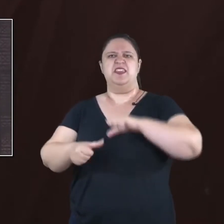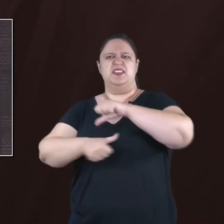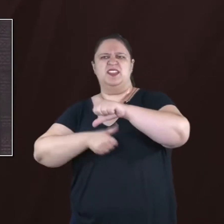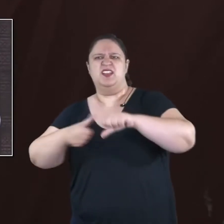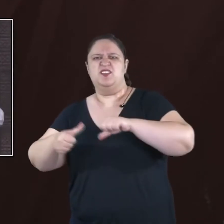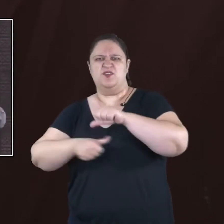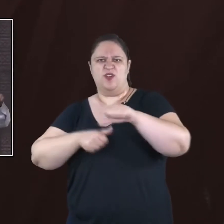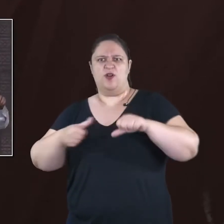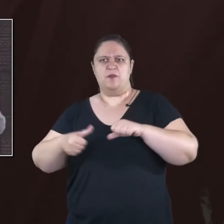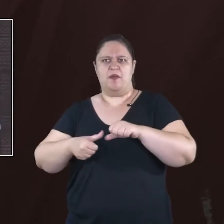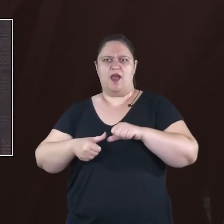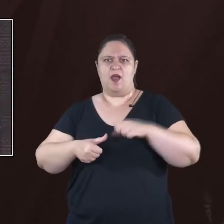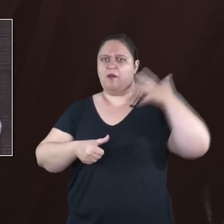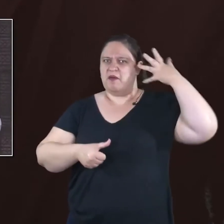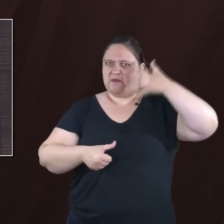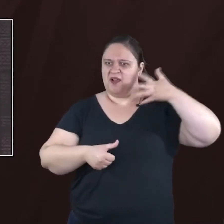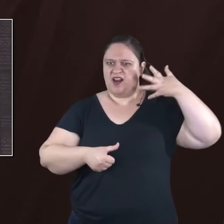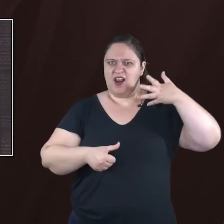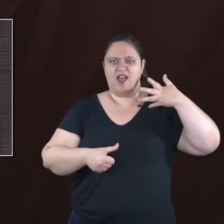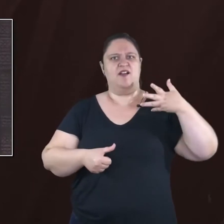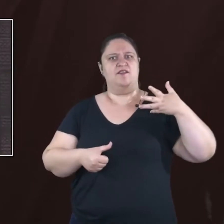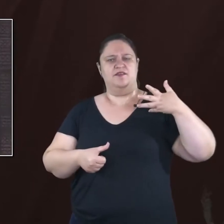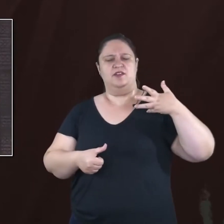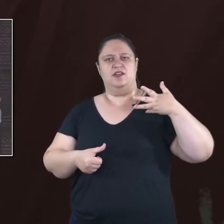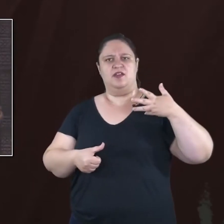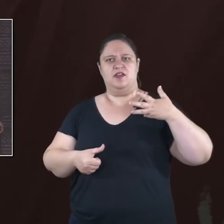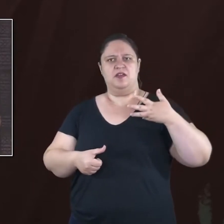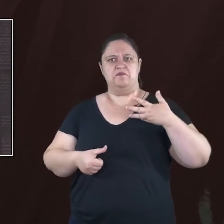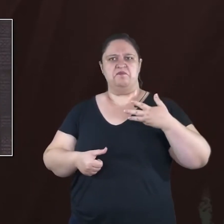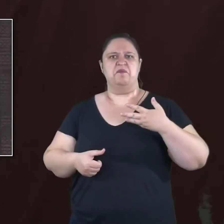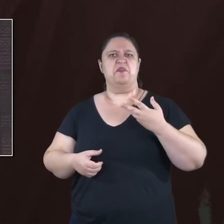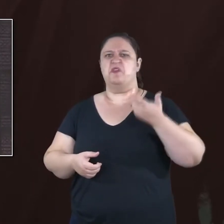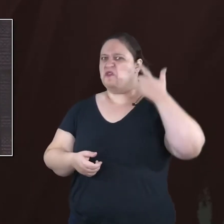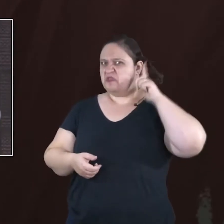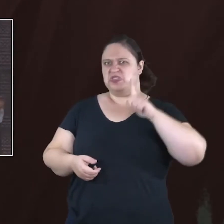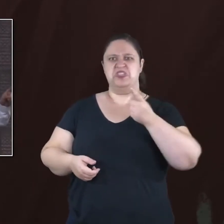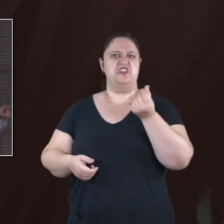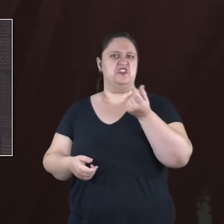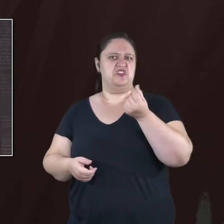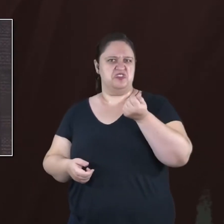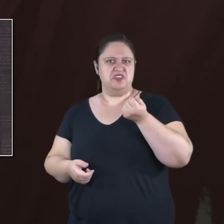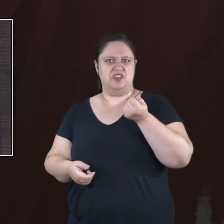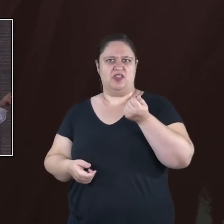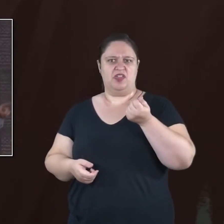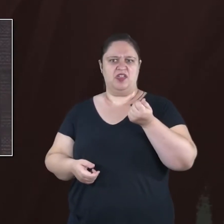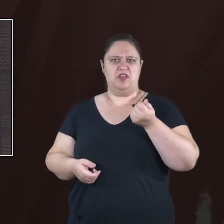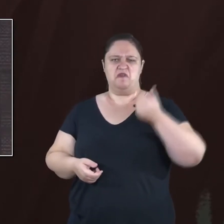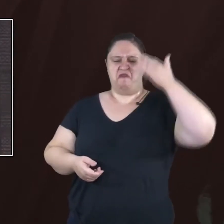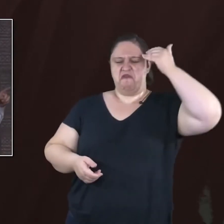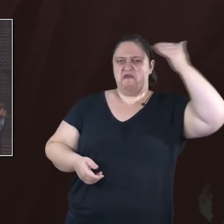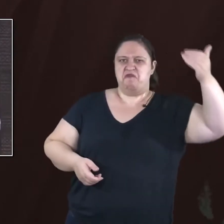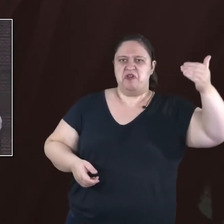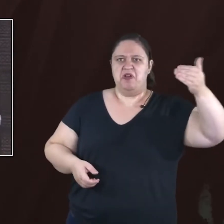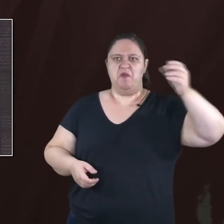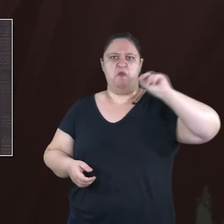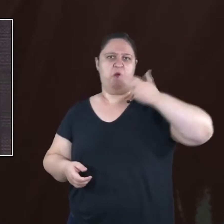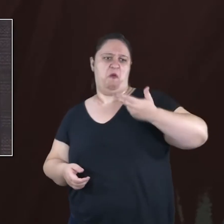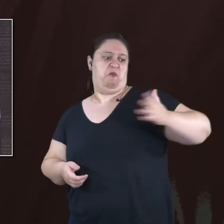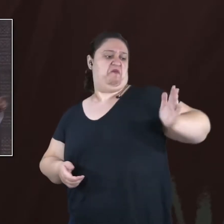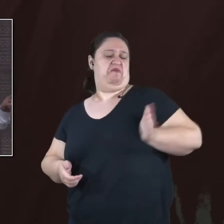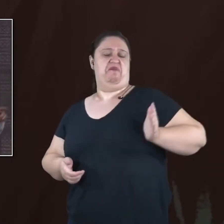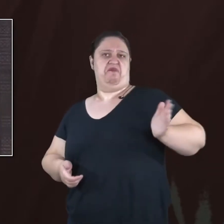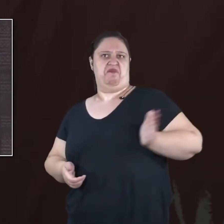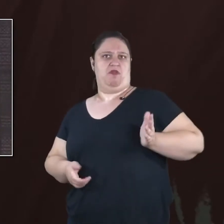Deus um negócio para seu benefício próprio, de qualquer forma, seja para fama, seja para glória, ou seja